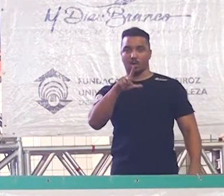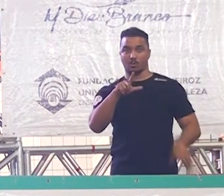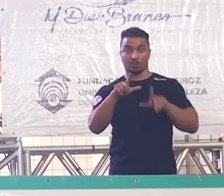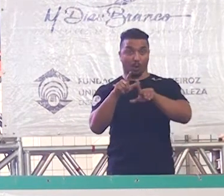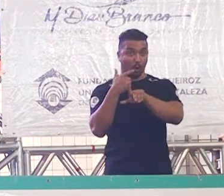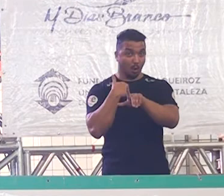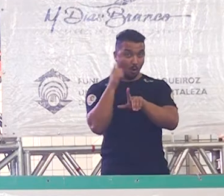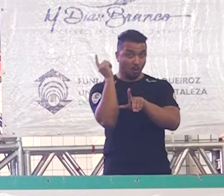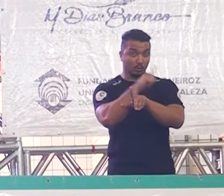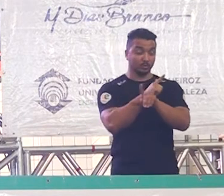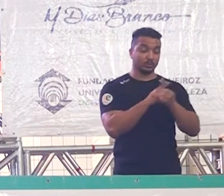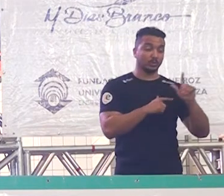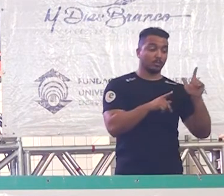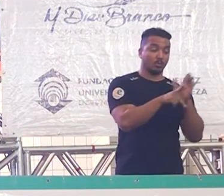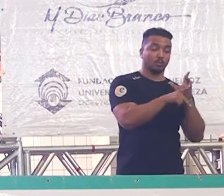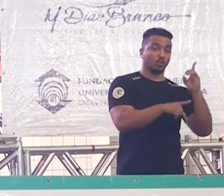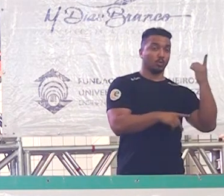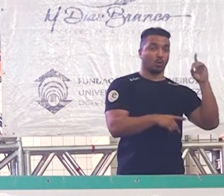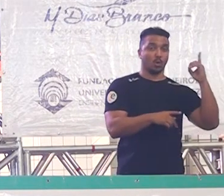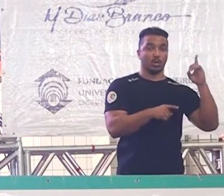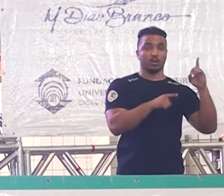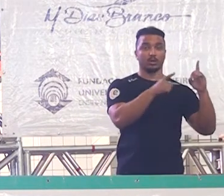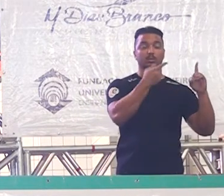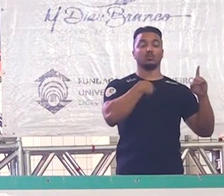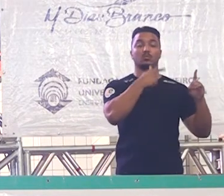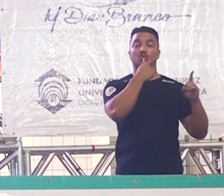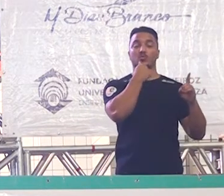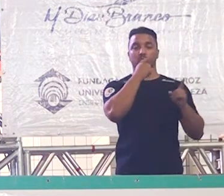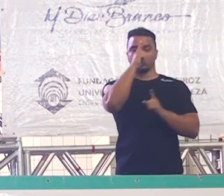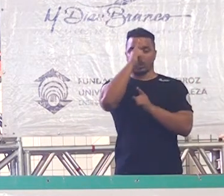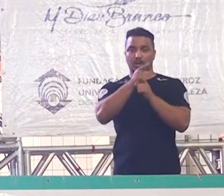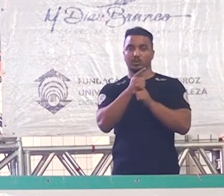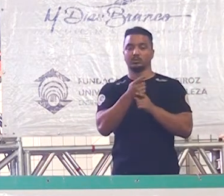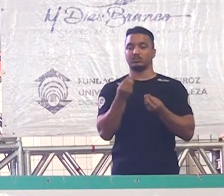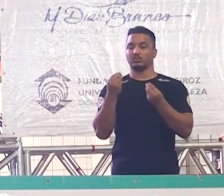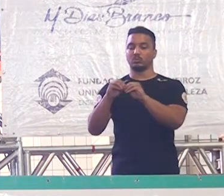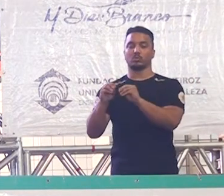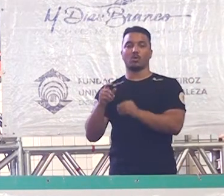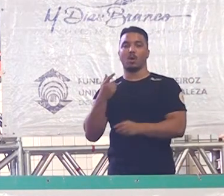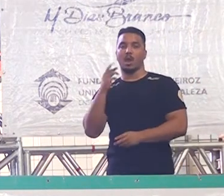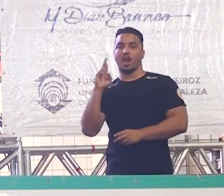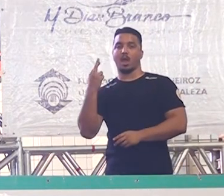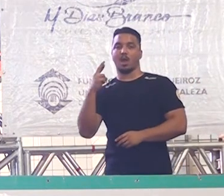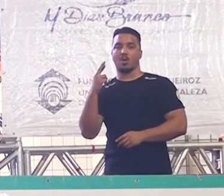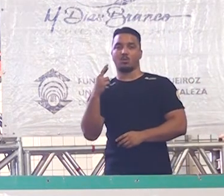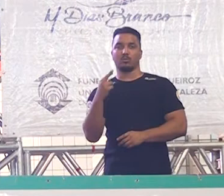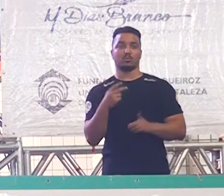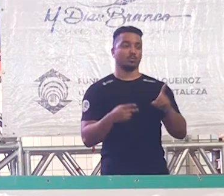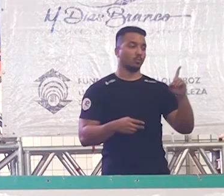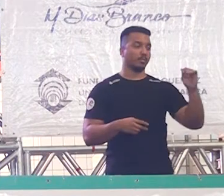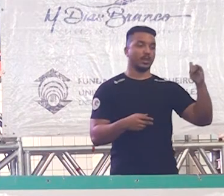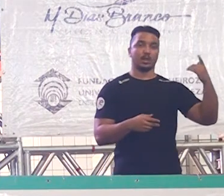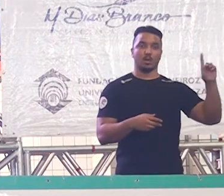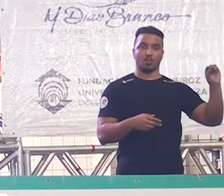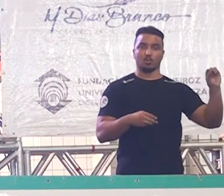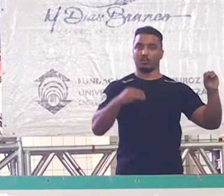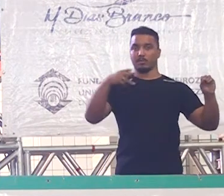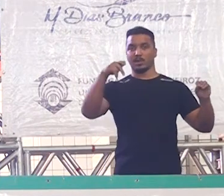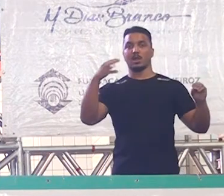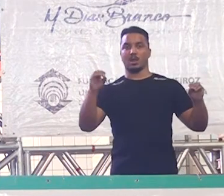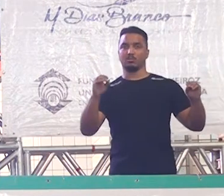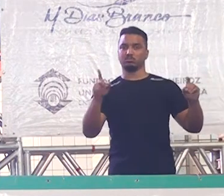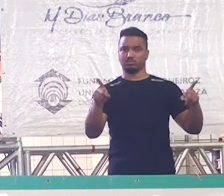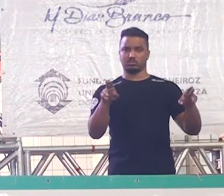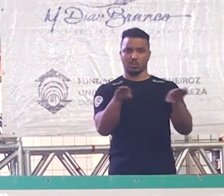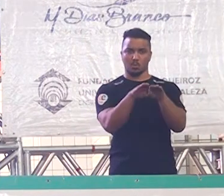milhão e o gerente depositou 1 milhão de centavos de real. Bom, você ganhou 1 milhão e ele depositou 1 milhão. Estava